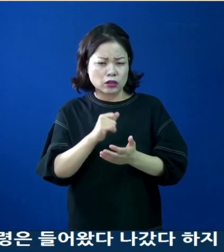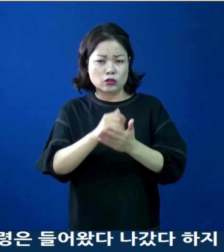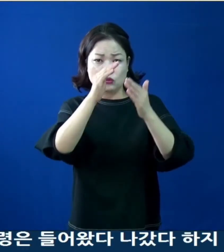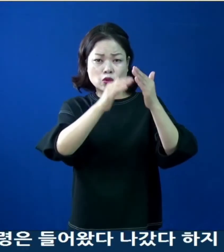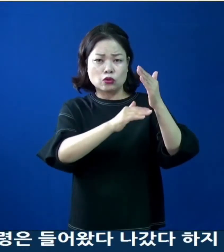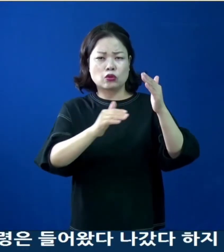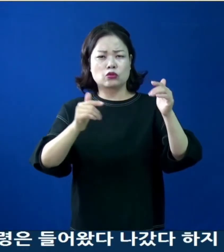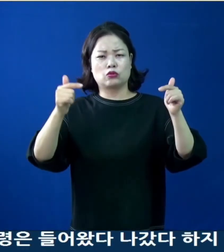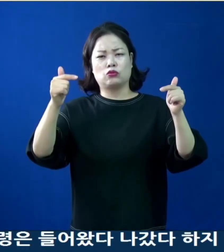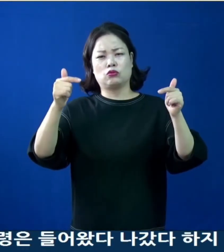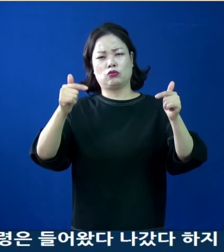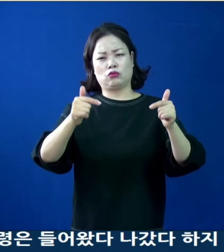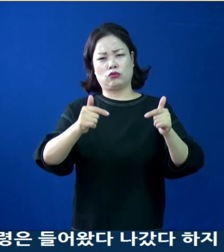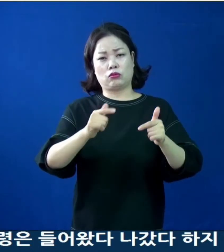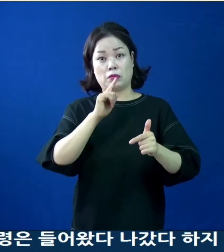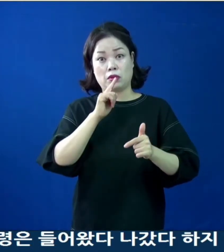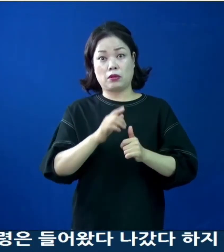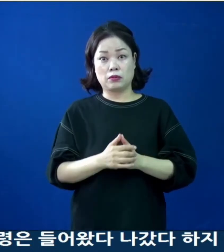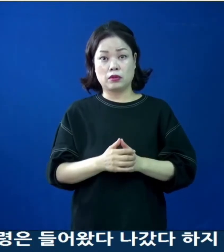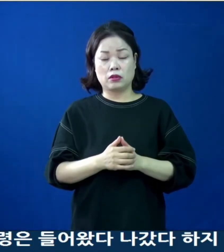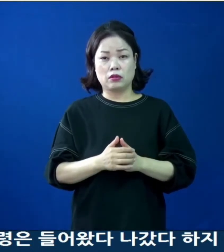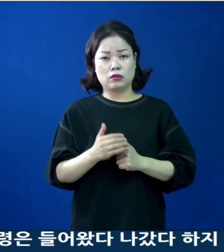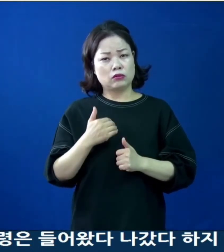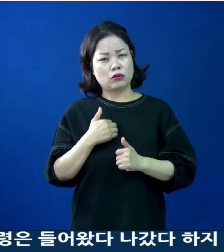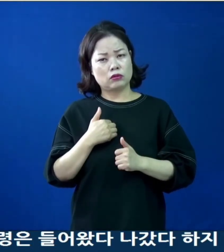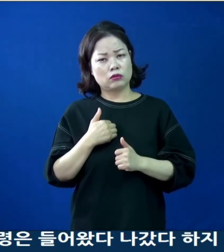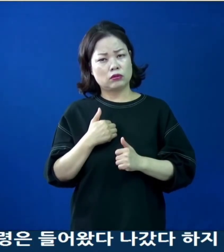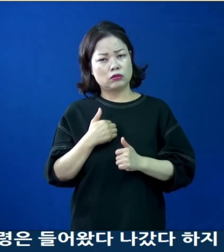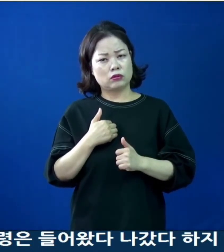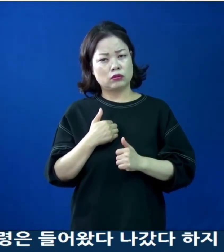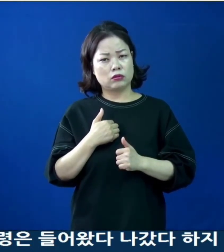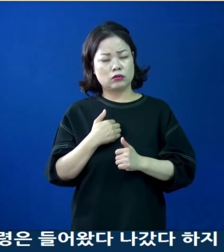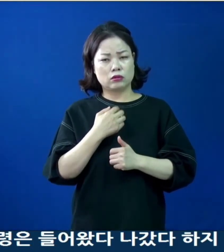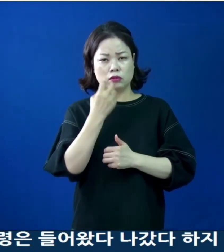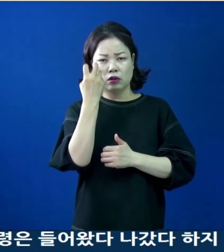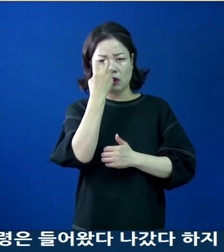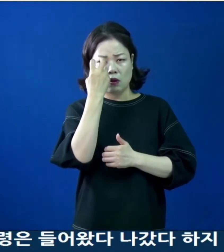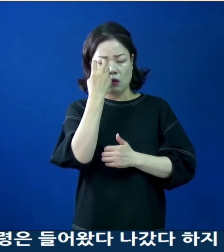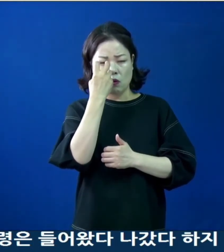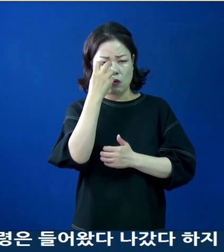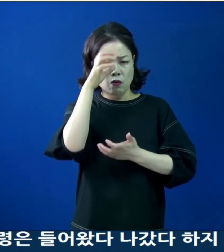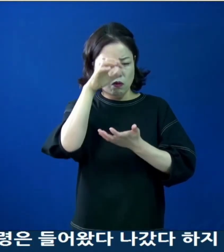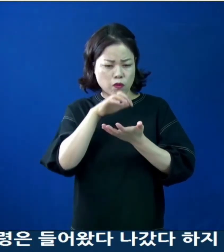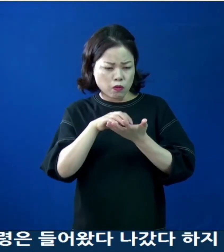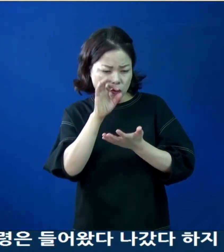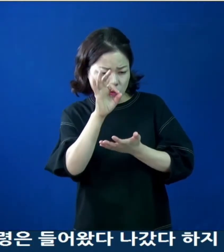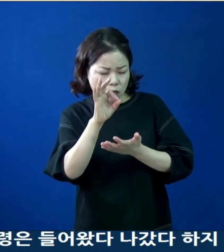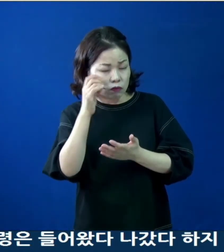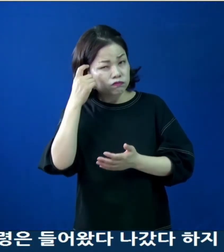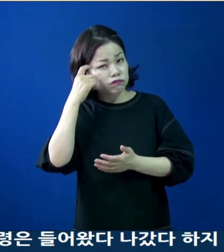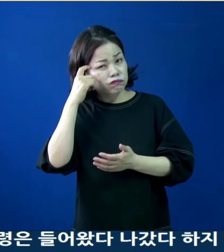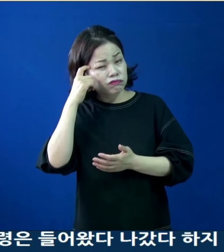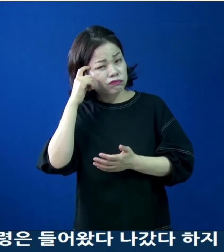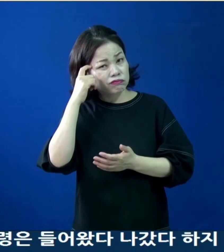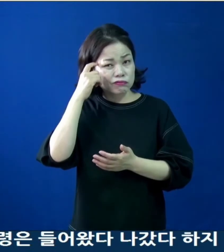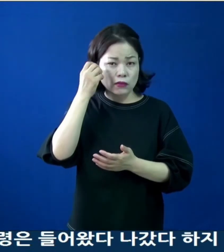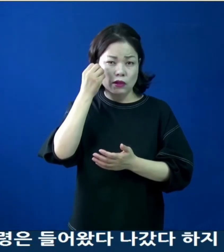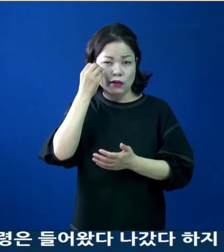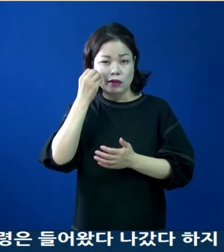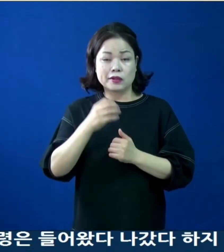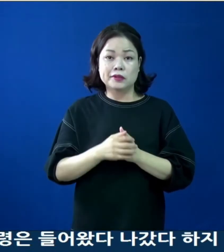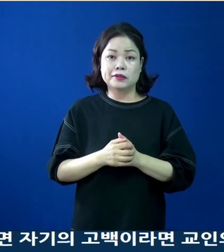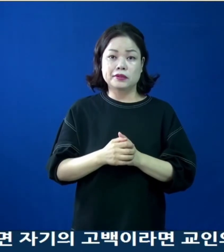수가 줄어든다고 이야기합니다. 저는 그 조사를 볼 때마다 아이러니하고 생각해 보게 되는 시점이 한 가지